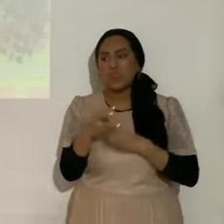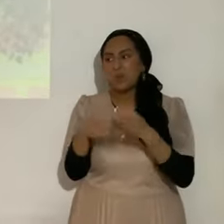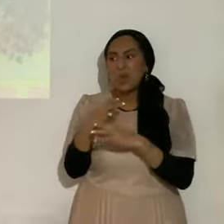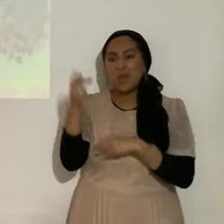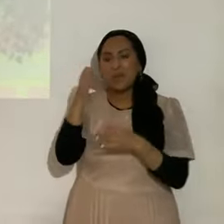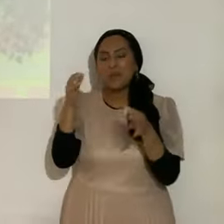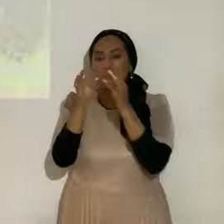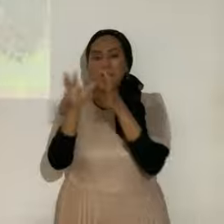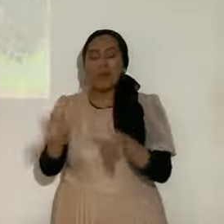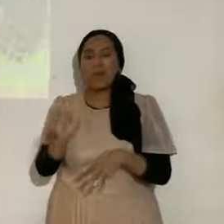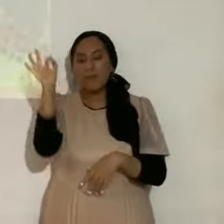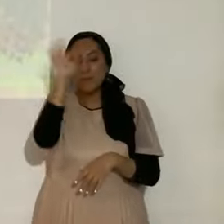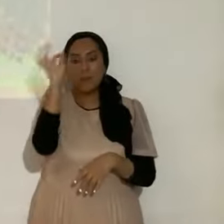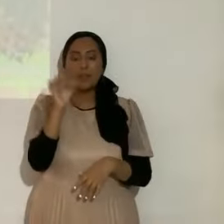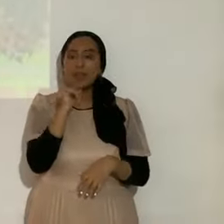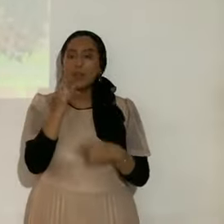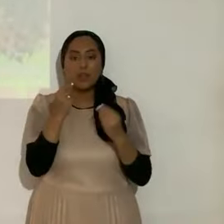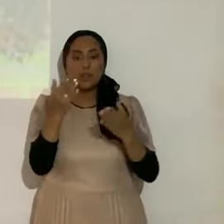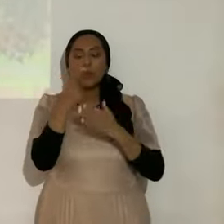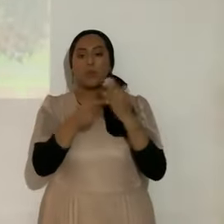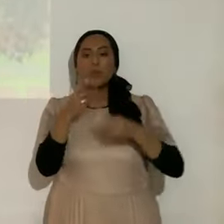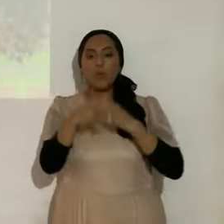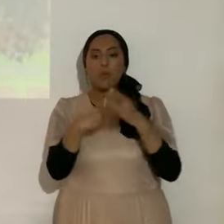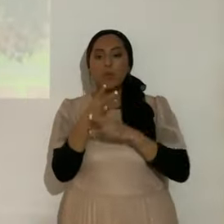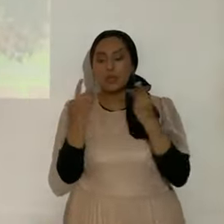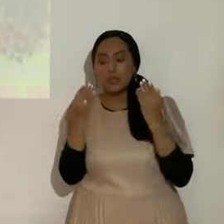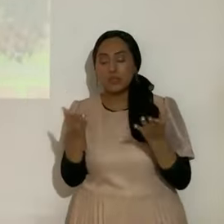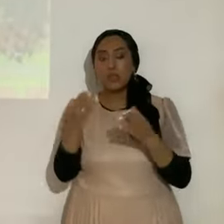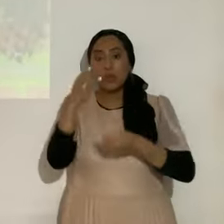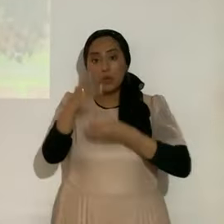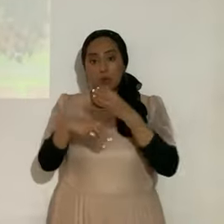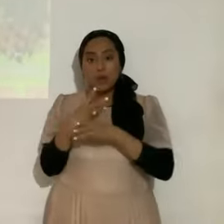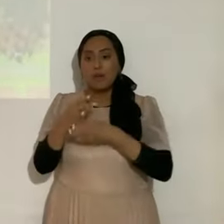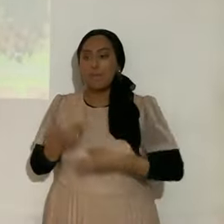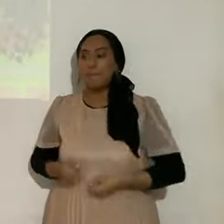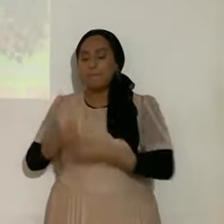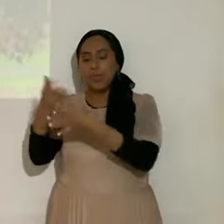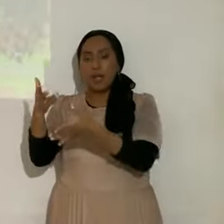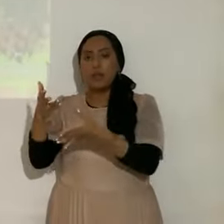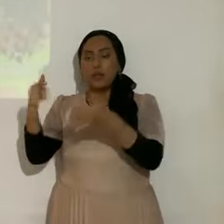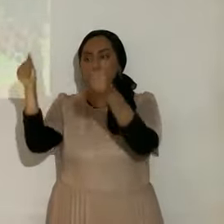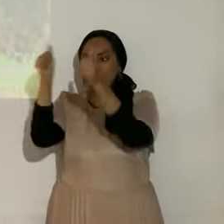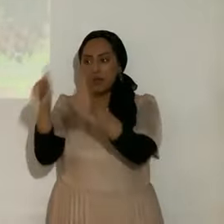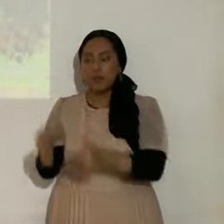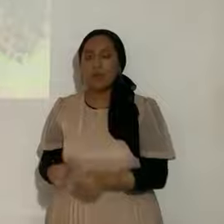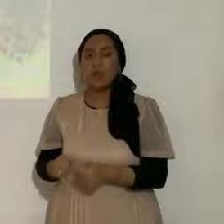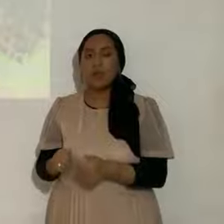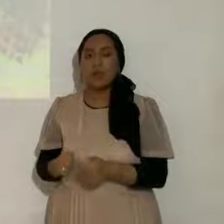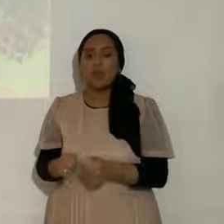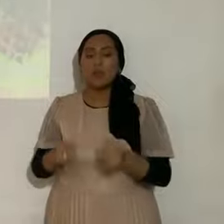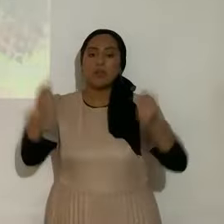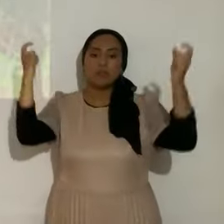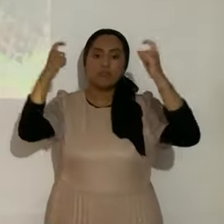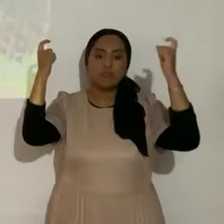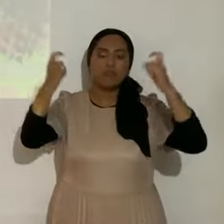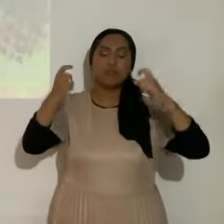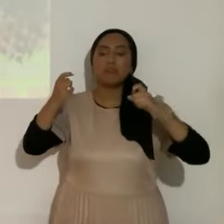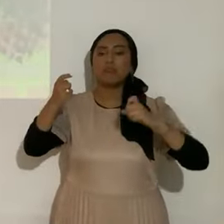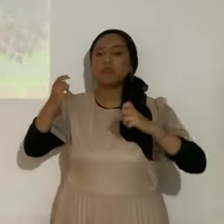mentiras. No hagas lo que el mundo hace. El mundo se entrega a la idolatría. Está el mundo, está celebrando fiestas